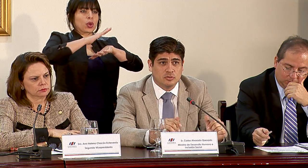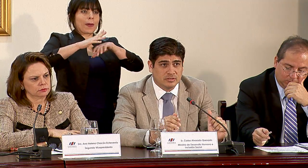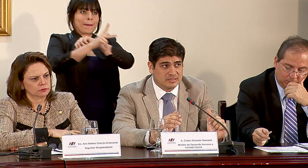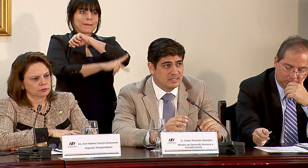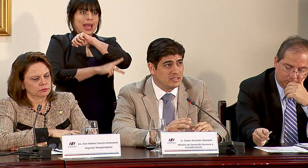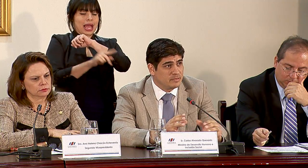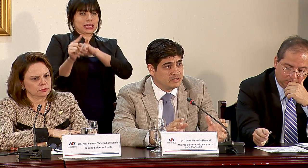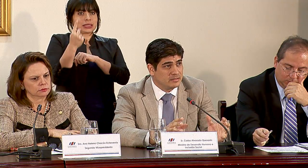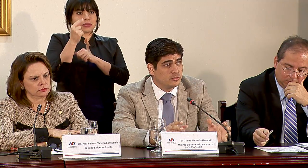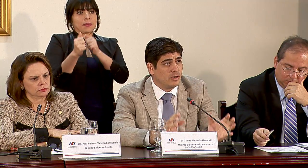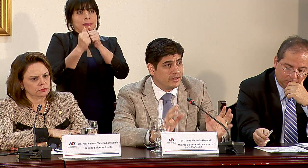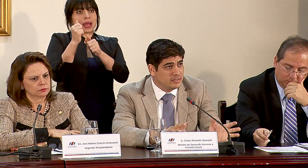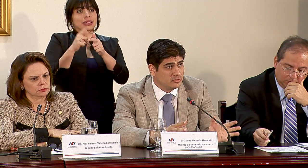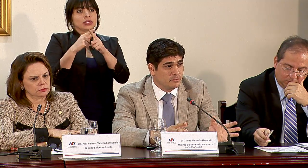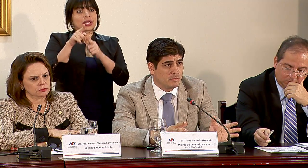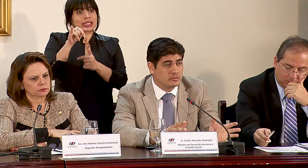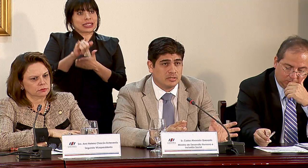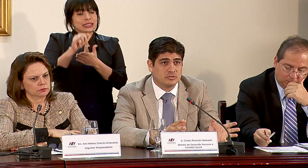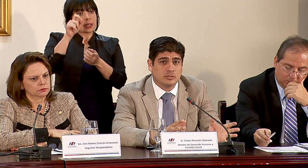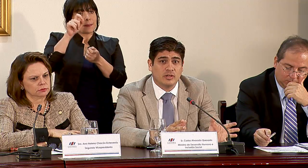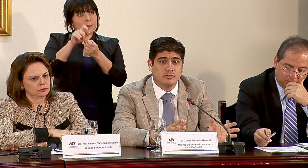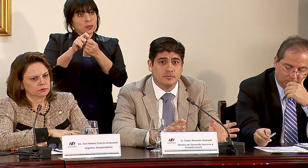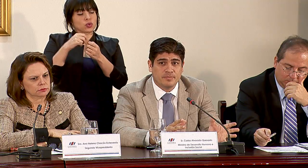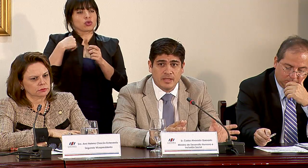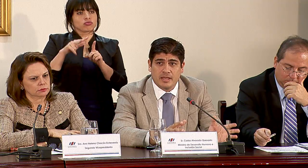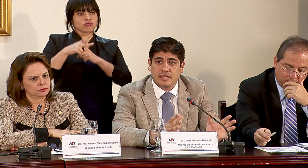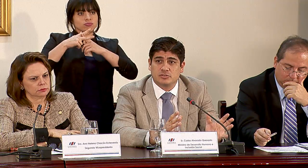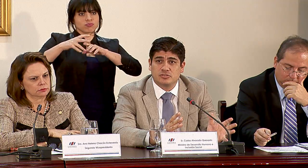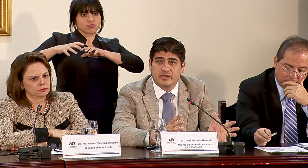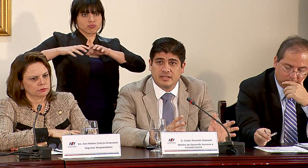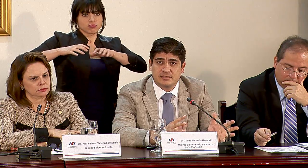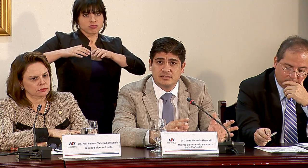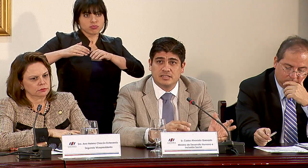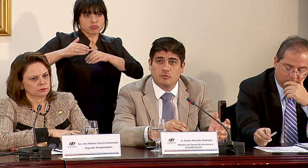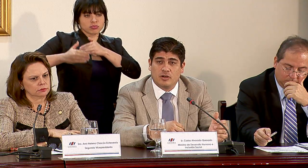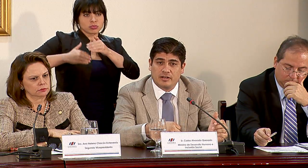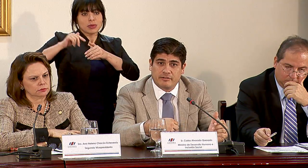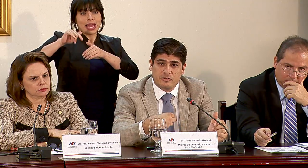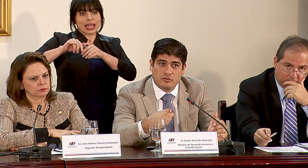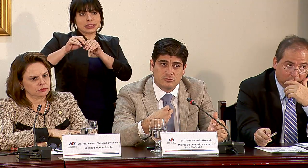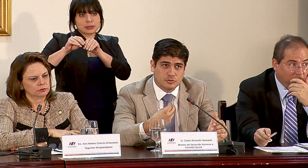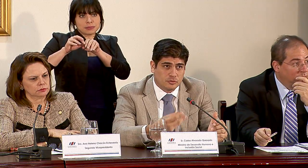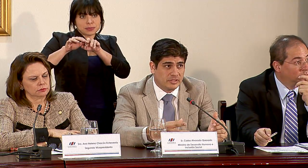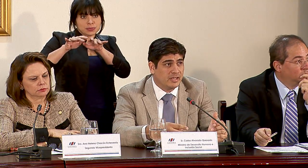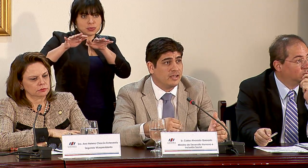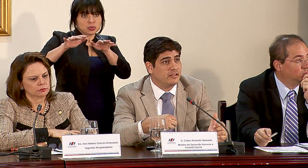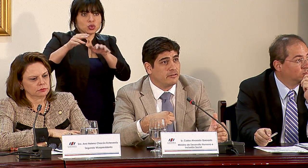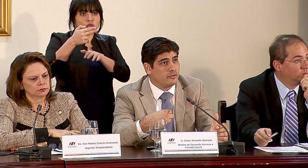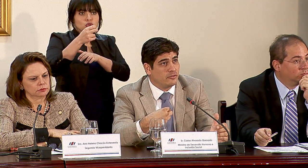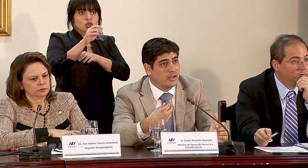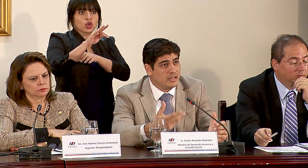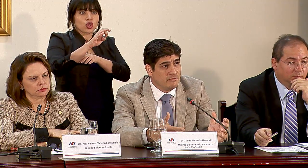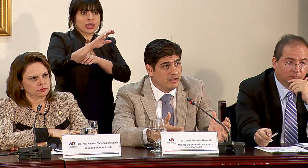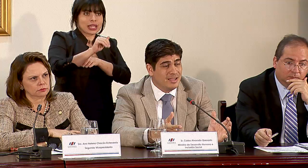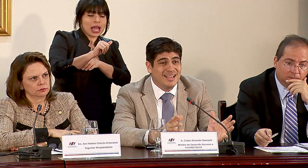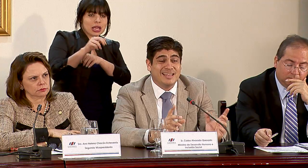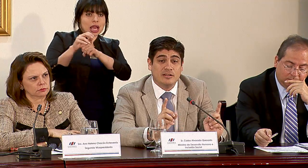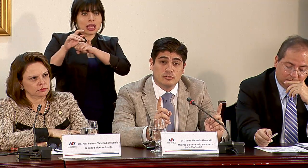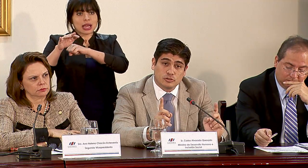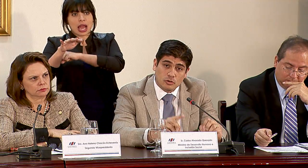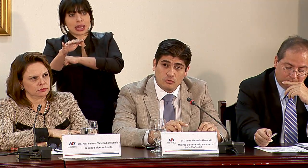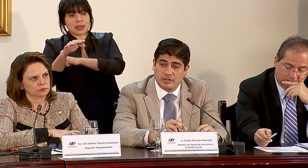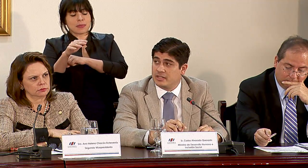Entonces, donde está ese epicentro, ahí es donde primero estamos actuando. Esto será extensivo a la región Chorotega y región Caribe,